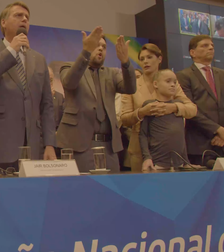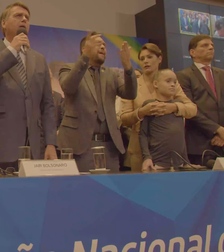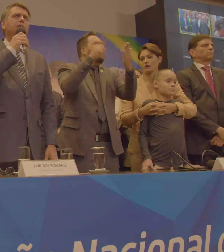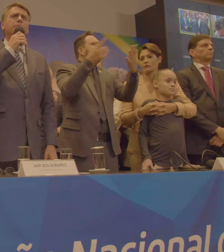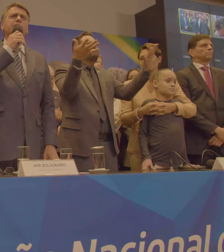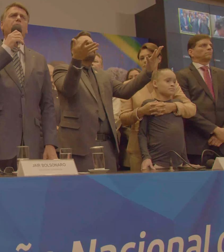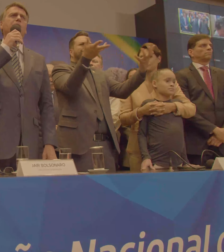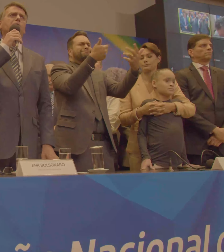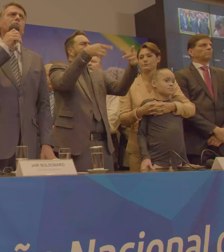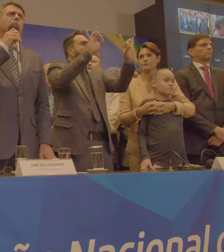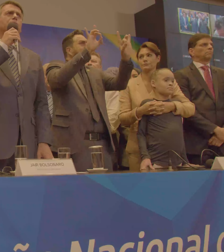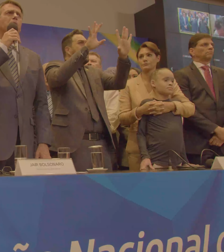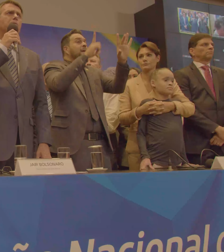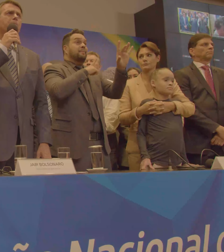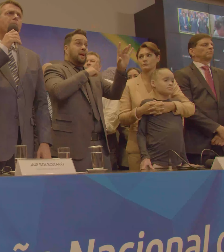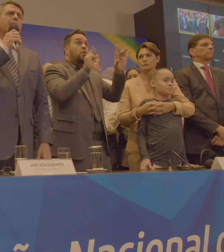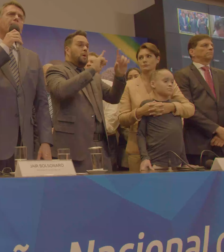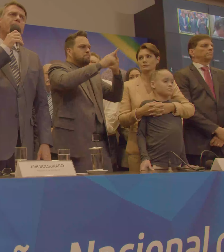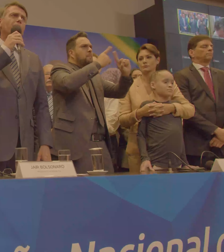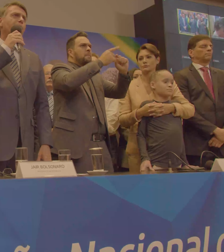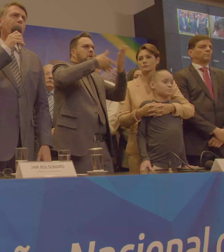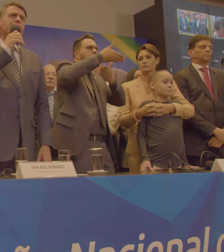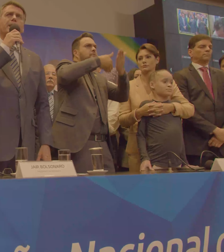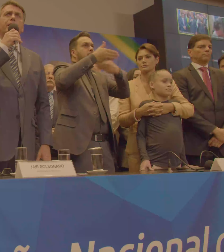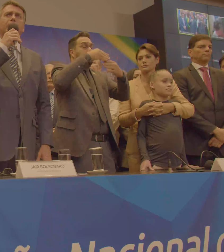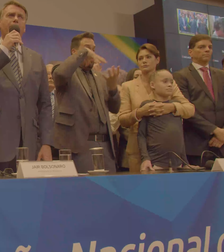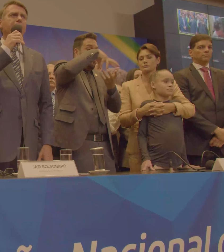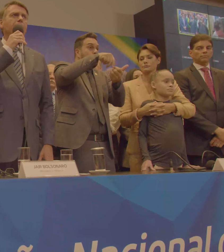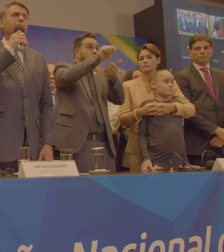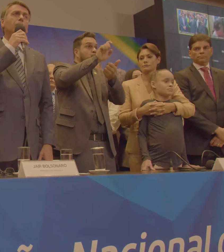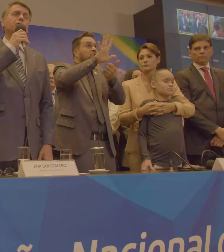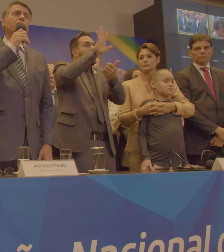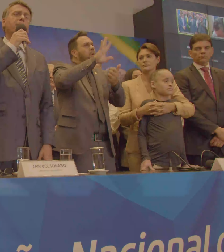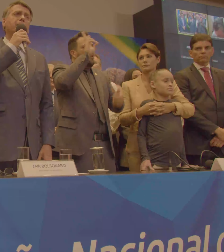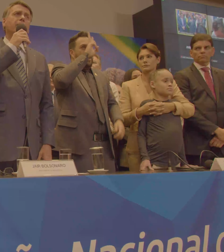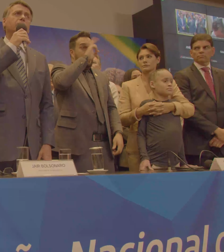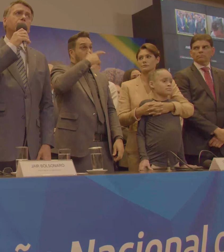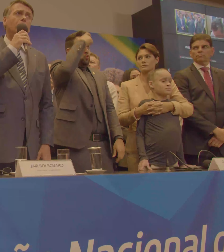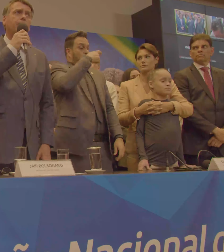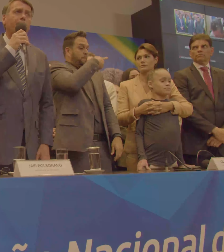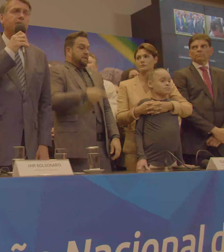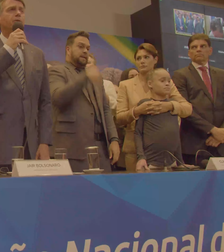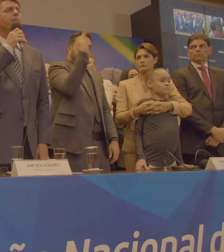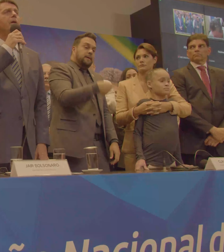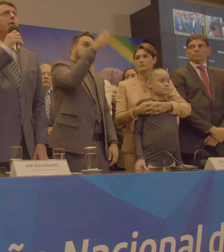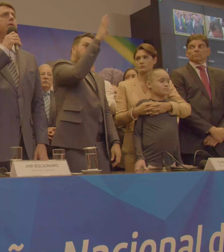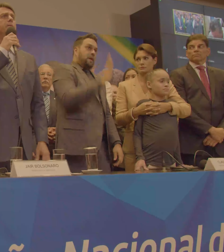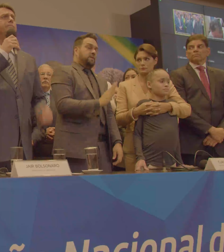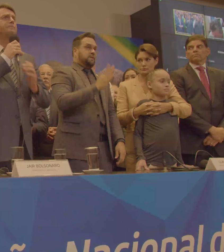excepcional. Temos negócio com o mundo todo. E eu não posso esquecer jamais que eu sou o presidente do